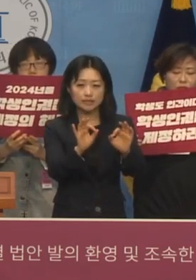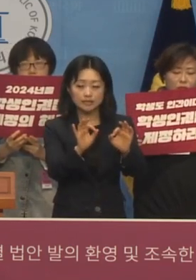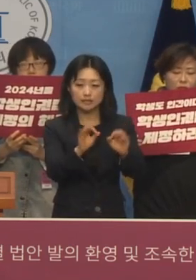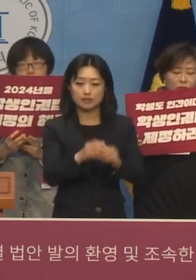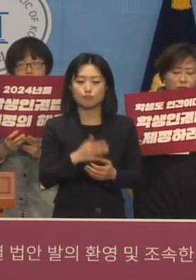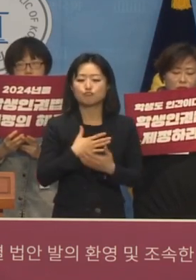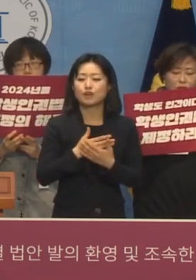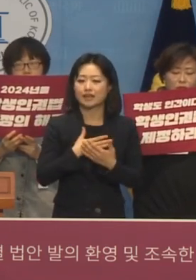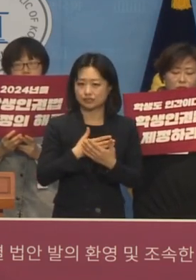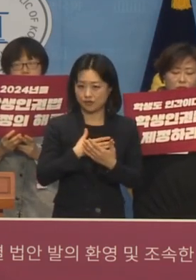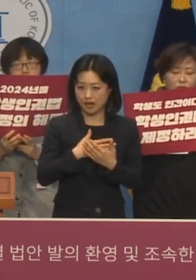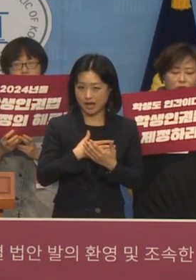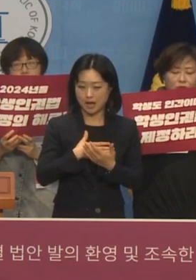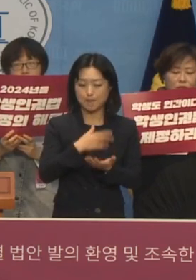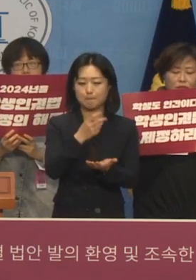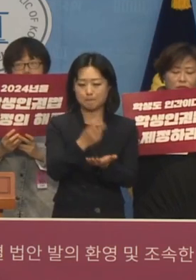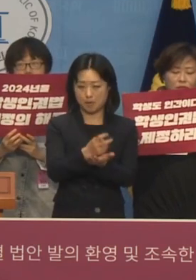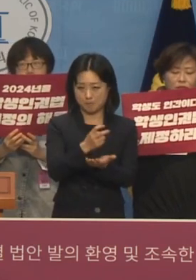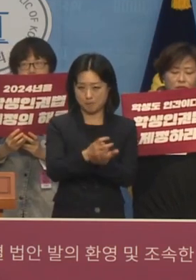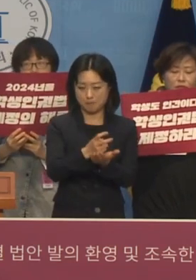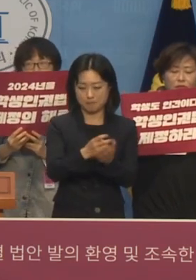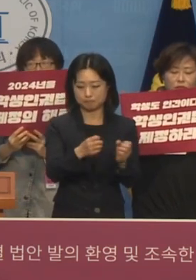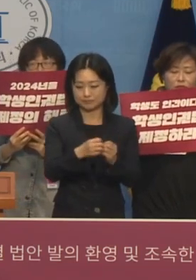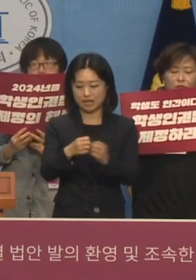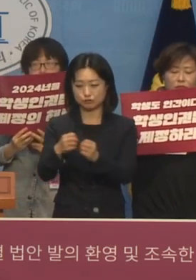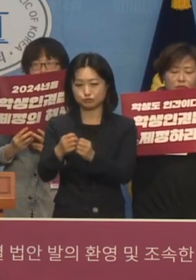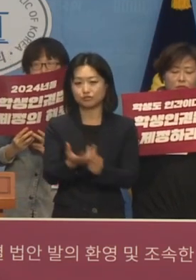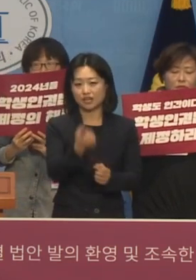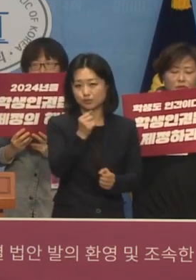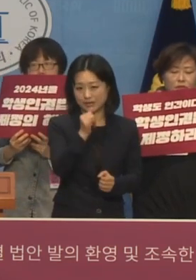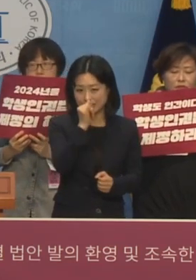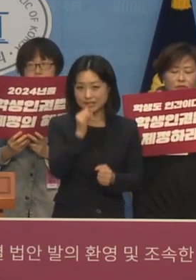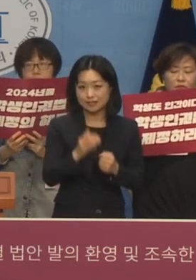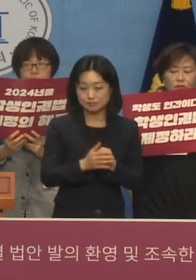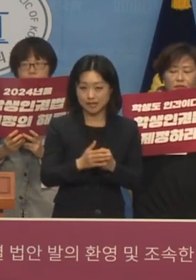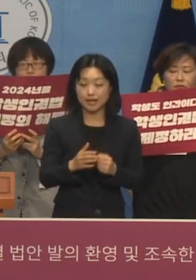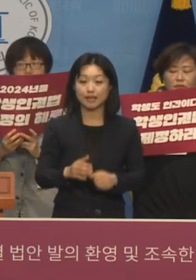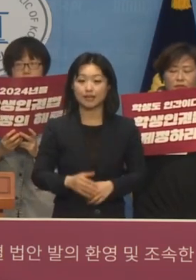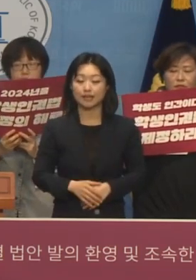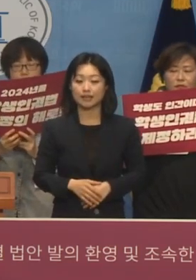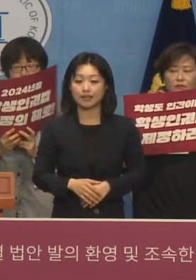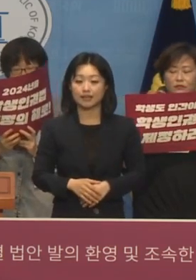굉장히 불안정한 법적 체계입니다. 그래서 이번에